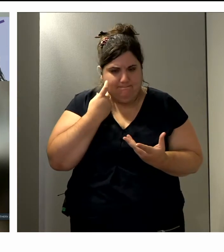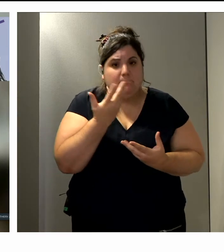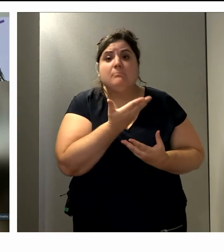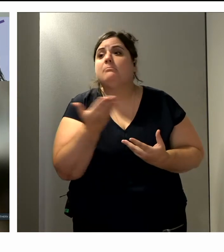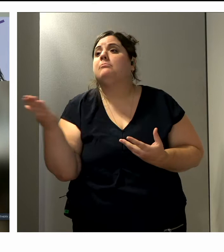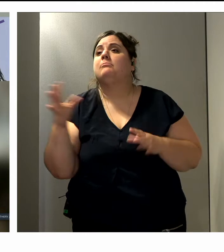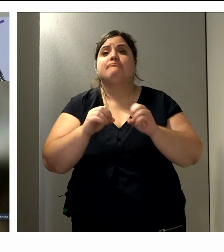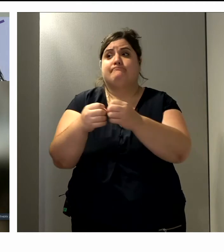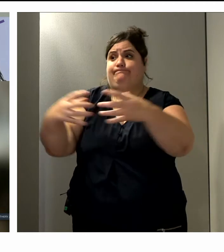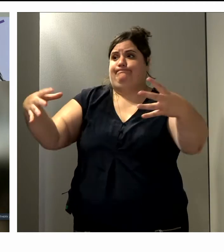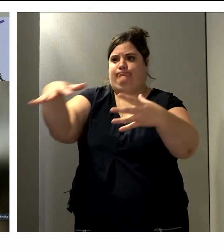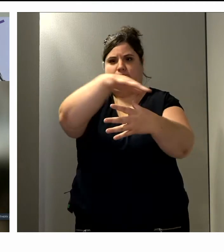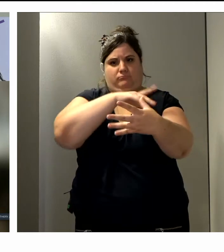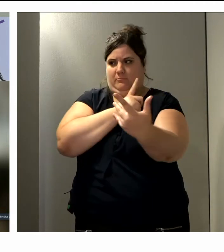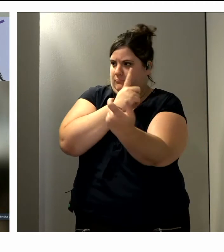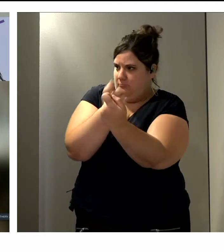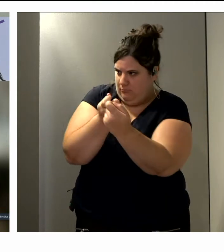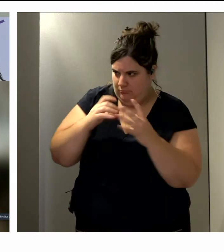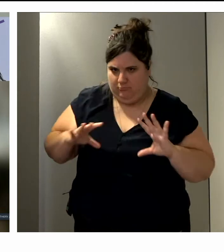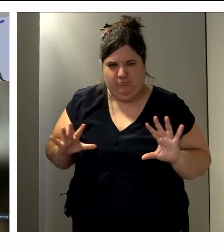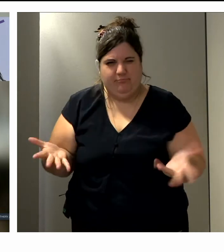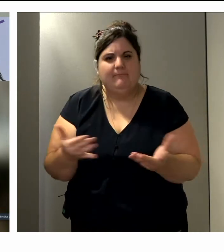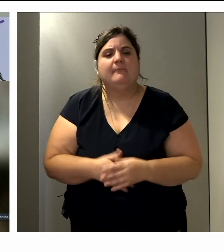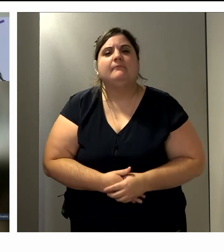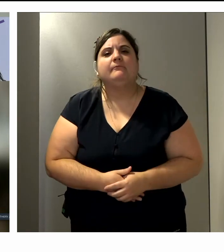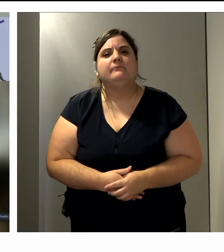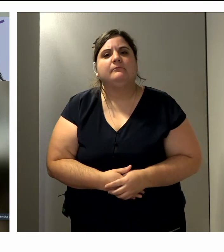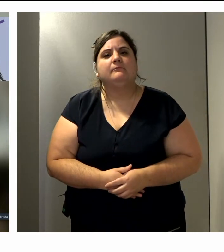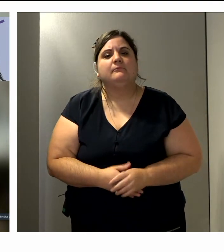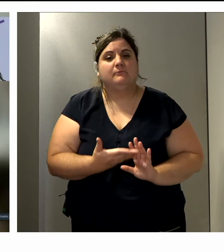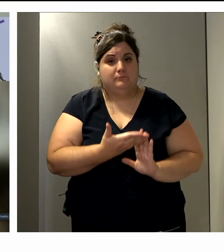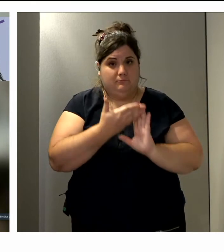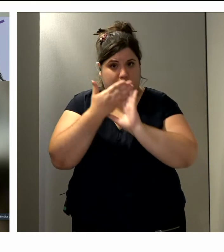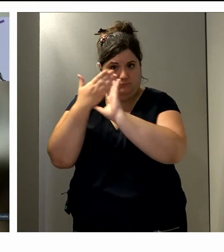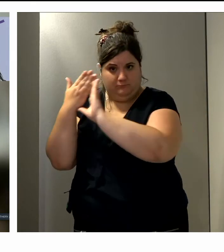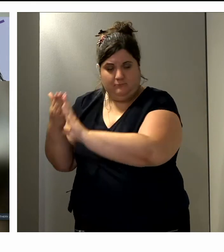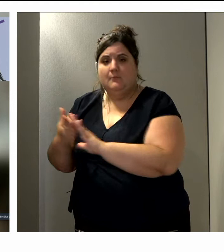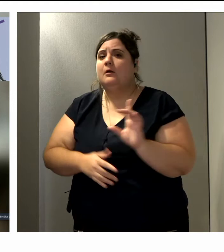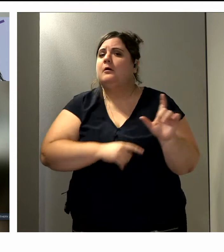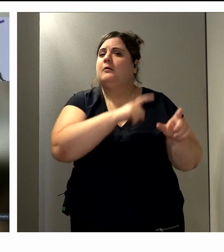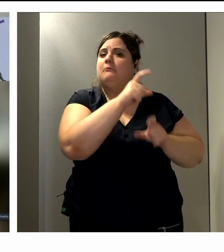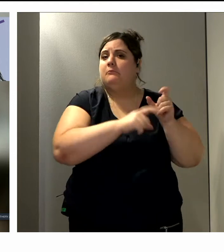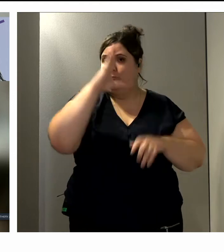nombre. En ce qui concerne l'accueil des étudiants par le personnel